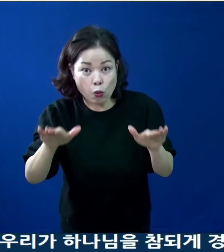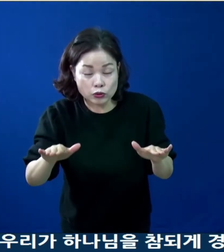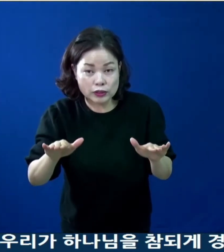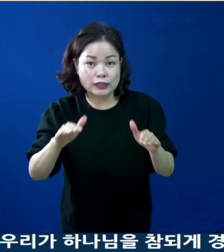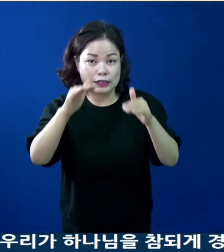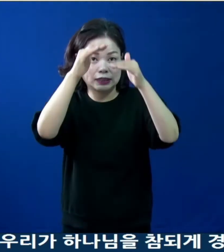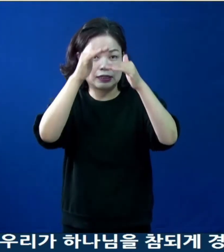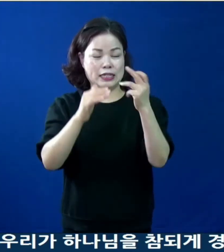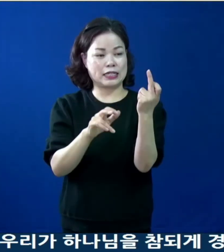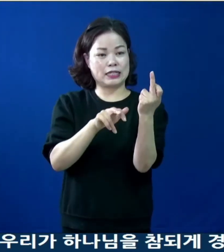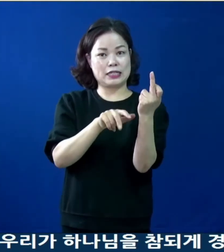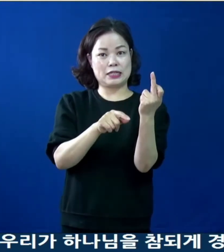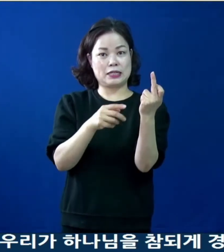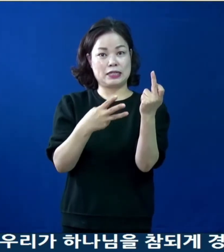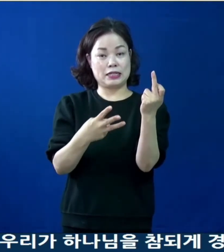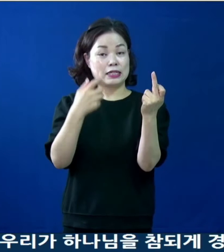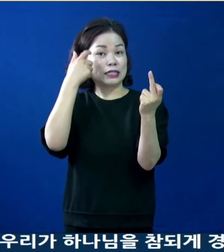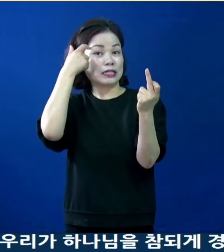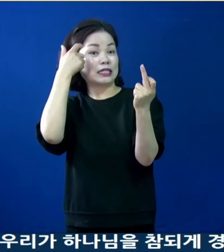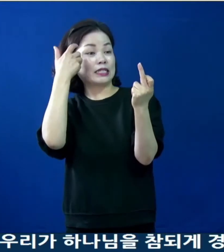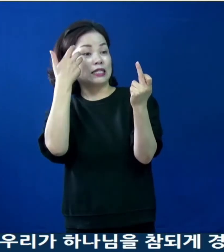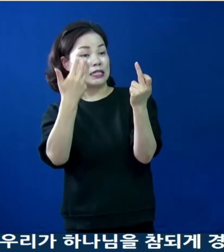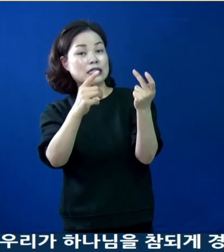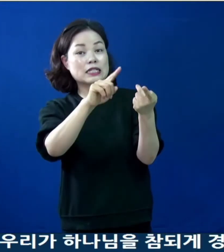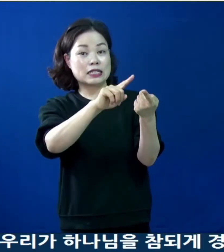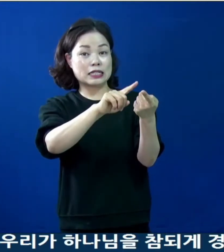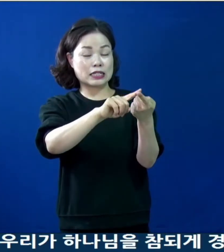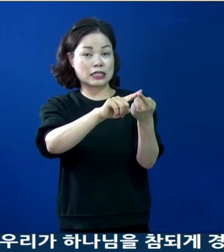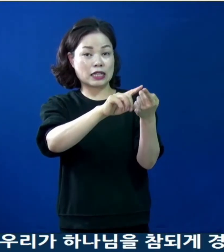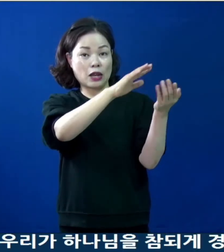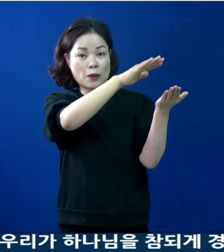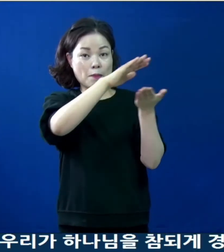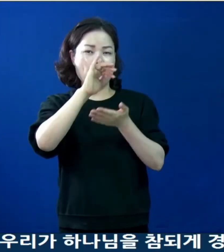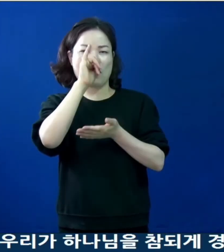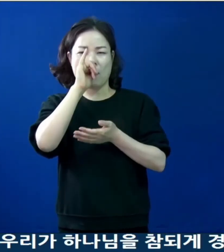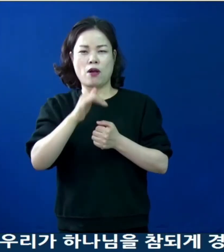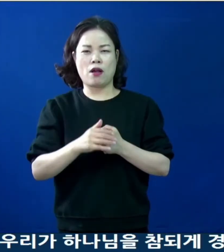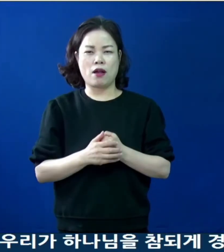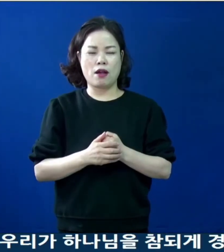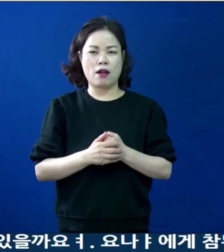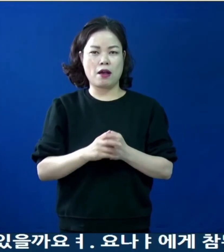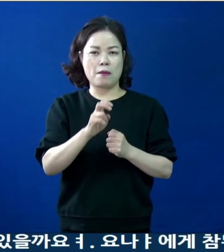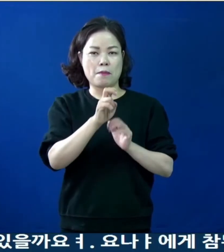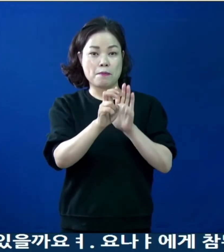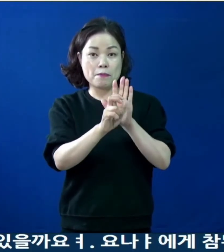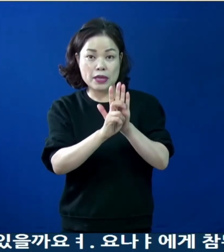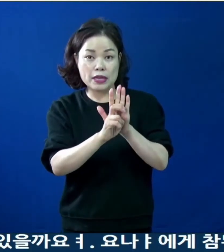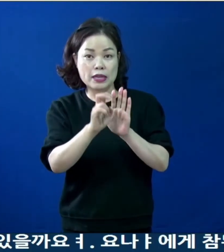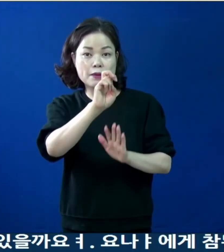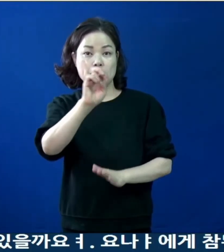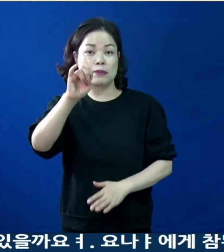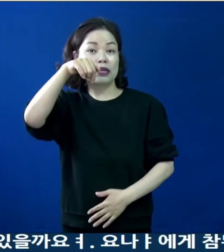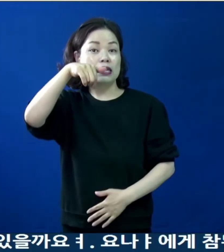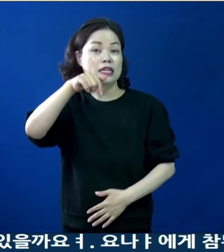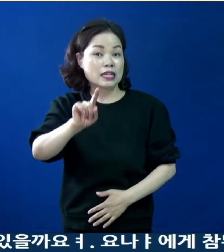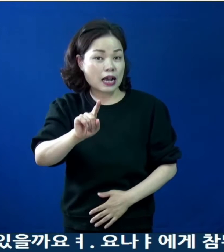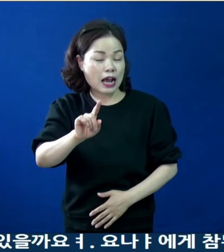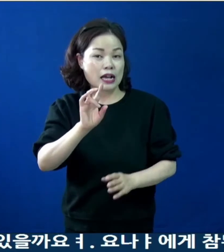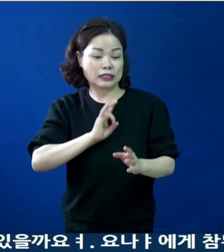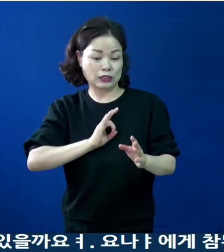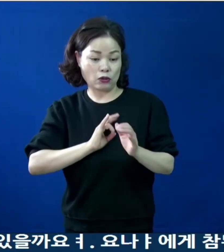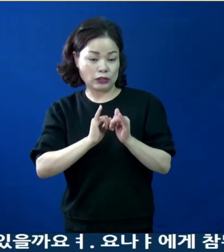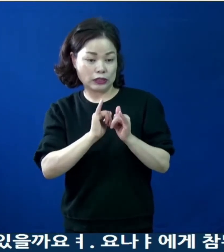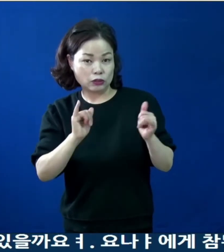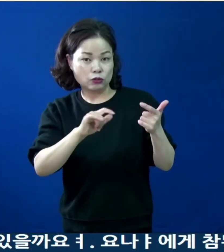우리 본문 12절의 말씀 그 질문을 그대로 이어받고 있기 때문이죠. 미가 선지자는 뭐라고 대답합니까? 6장 8절의